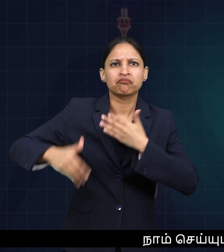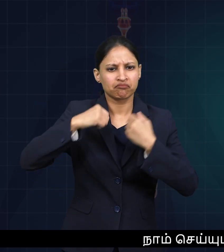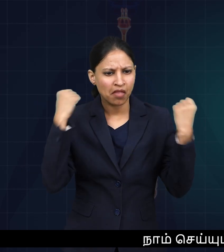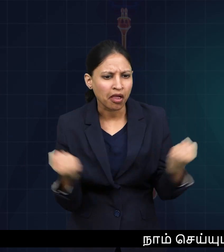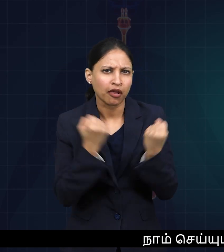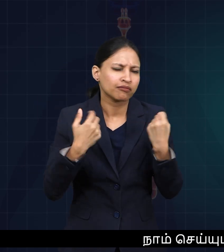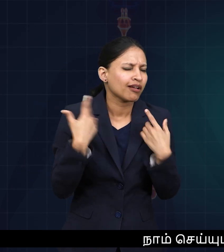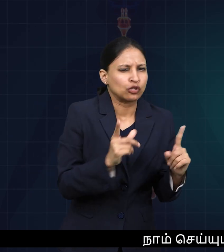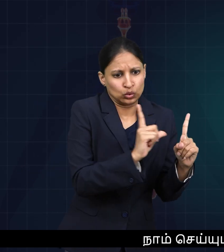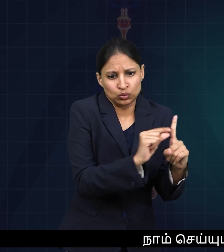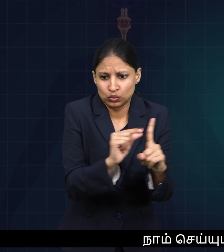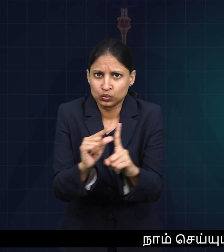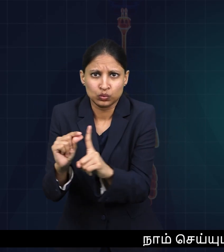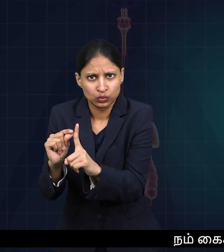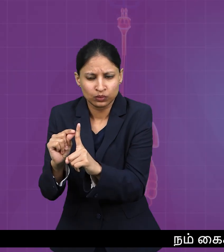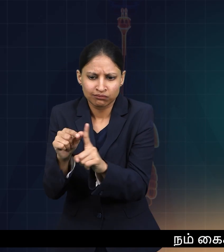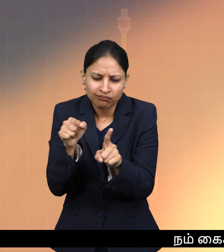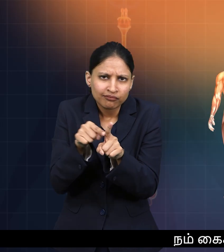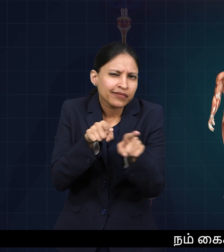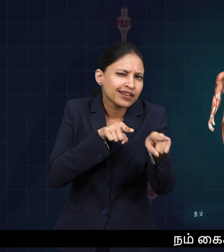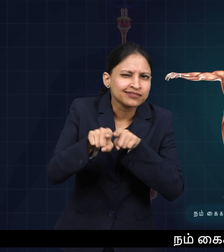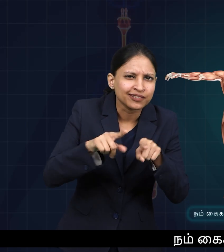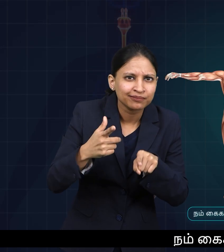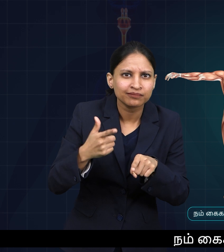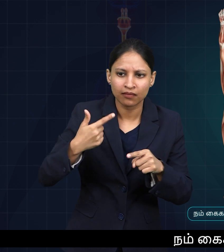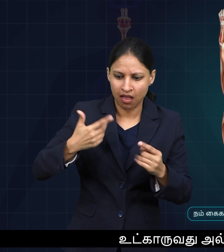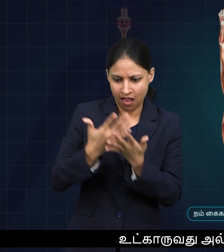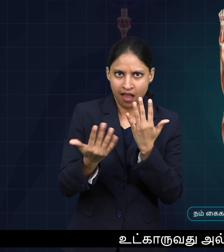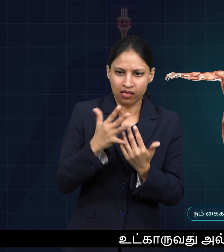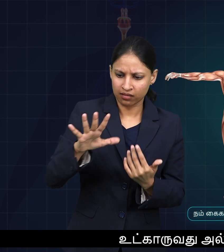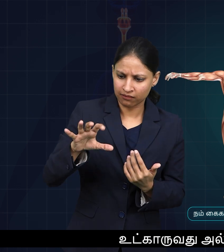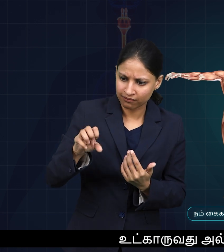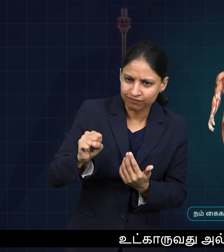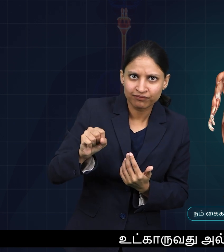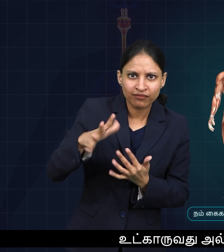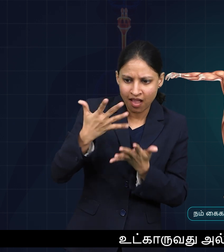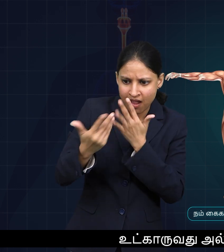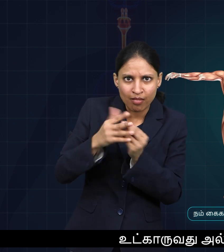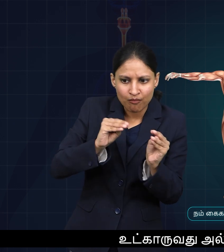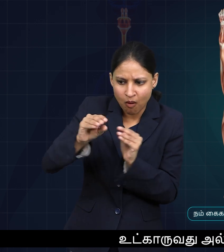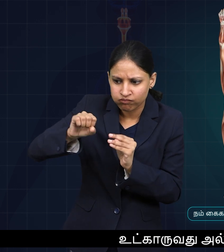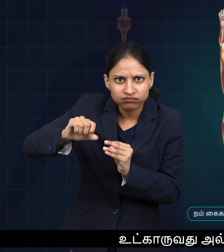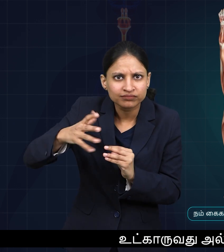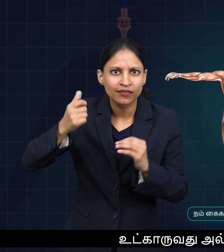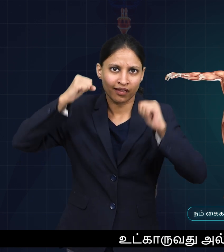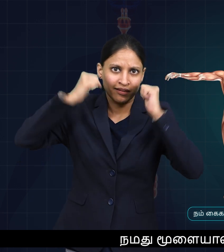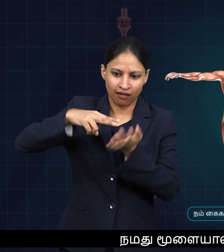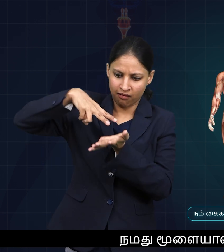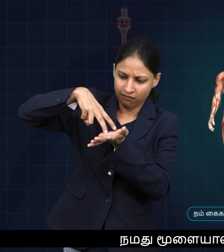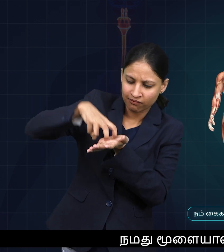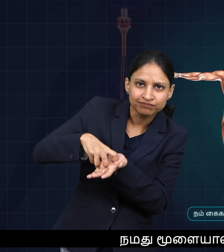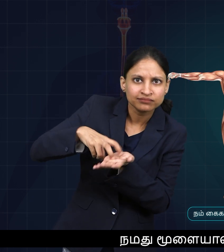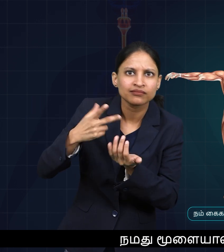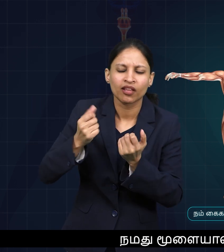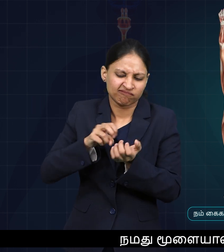நாம் செய்யும் ஒவ்வொரு செயலும், நம் கைகளை அசைப்பது, உட்காருவது அல்லது நடப்பது போன்றவை